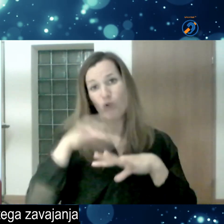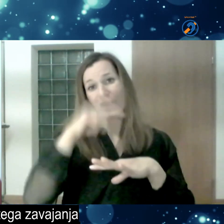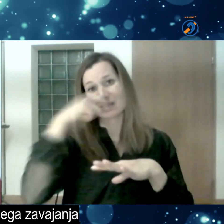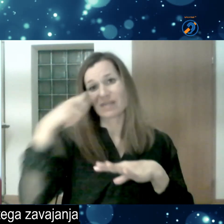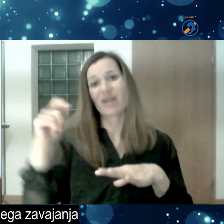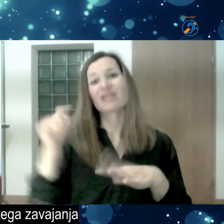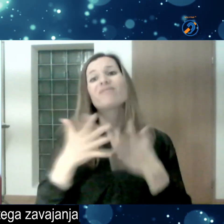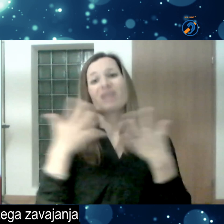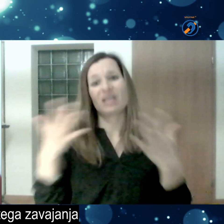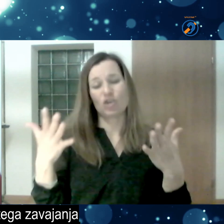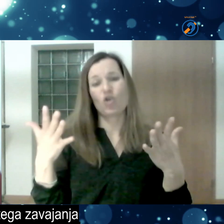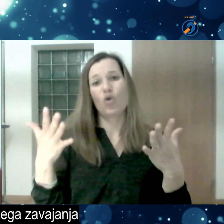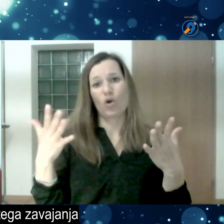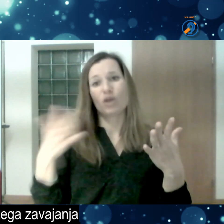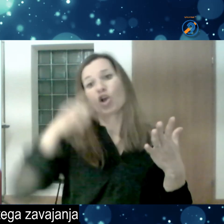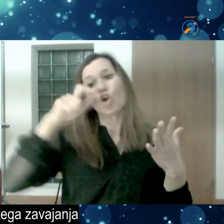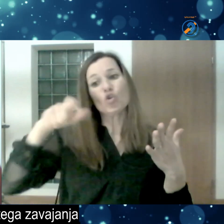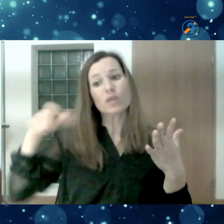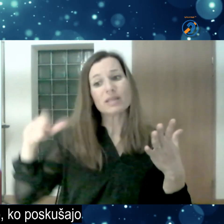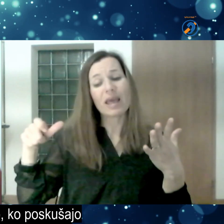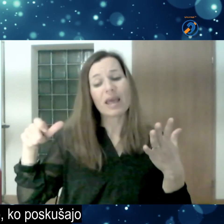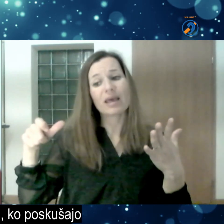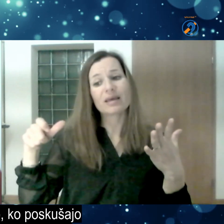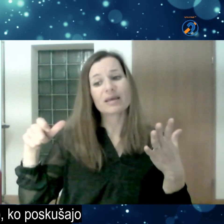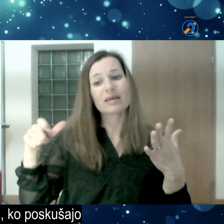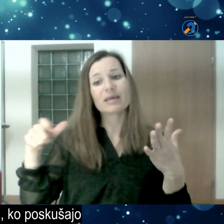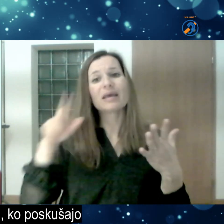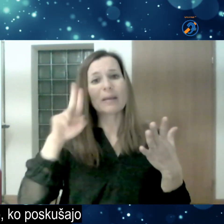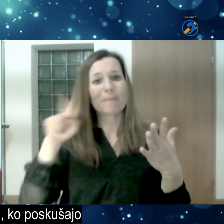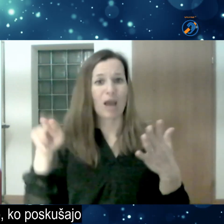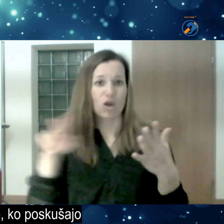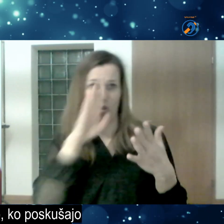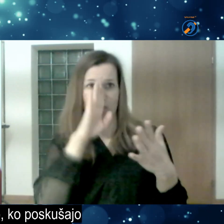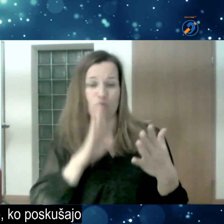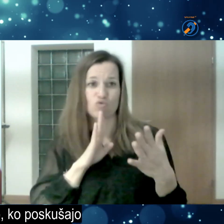veliko in ljudje, ki se soočajo z naglušnostjo,